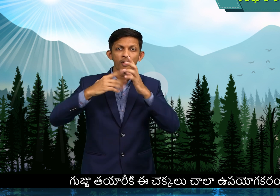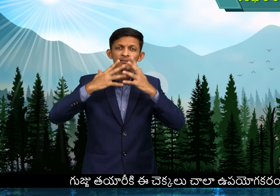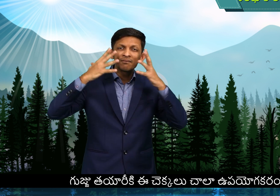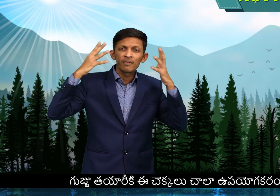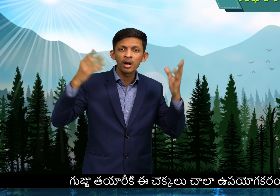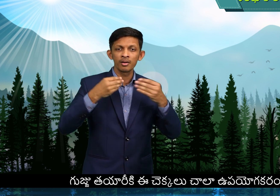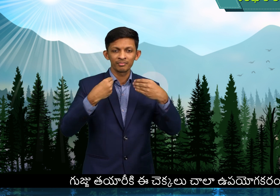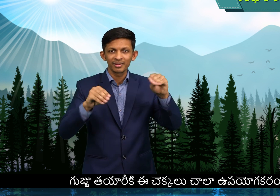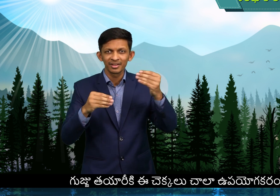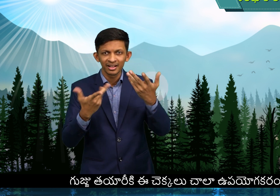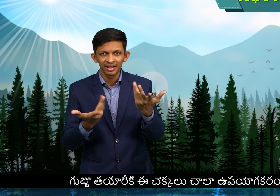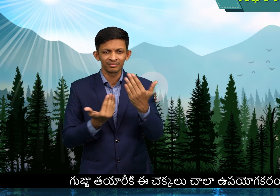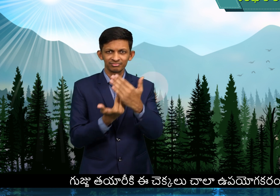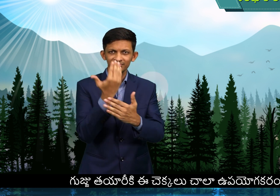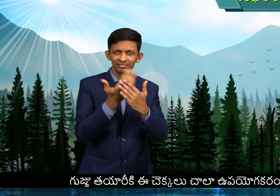ఉంటాయి.